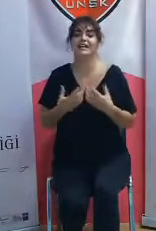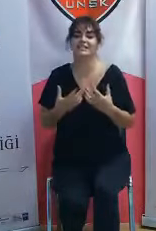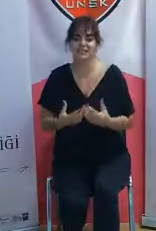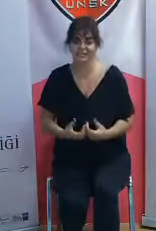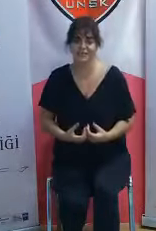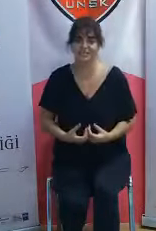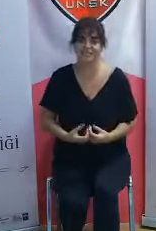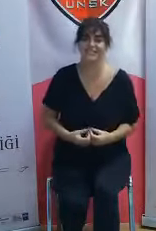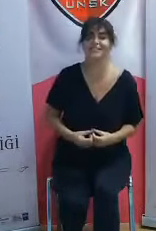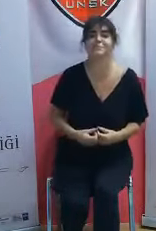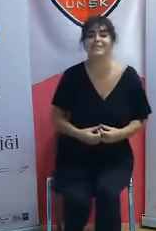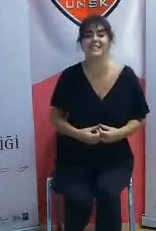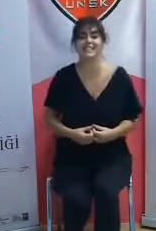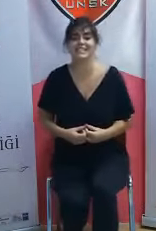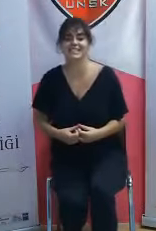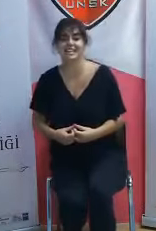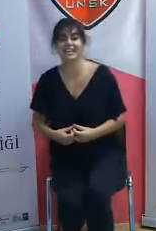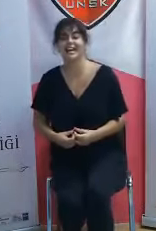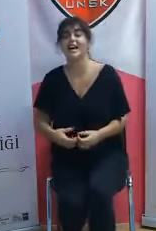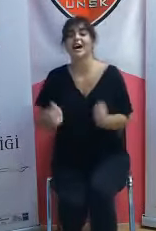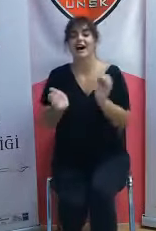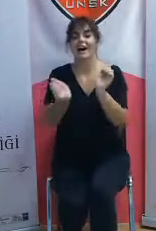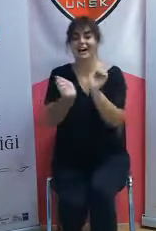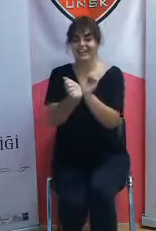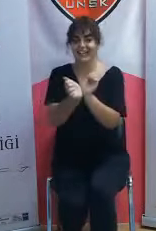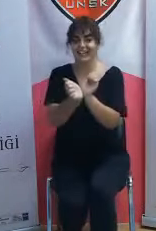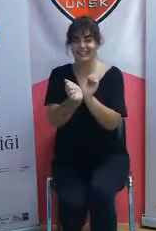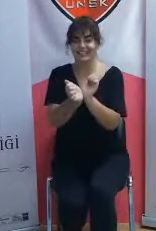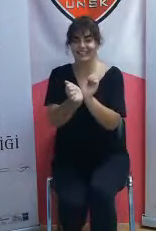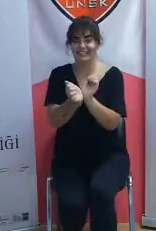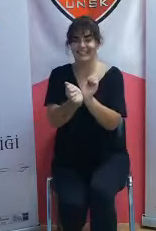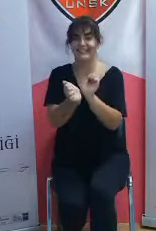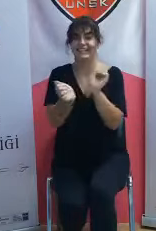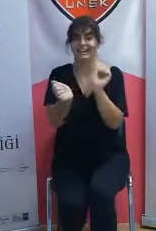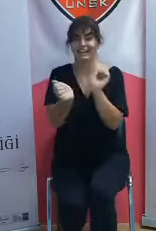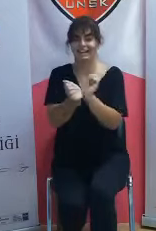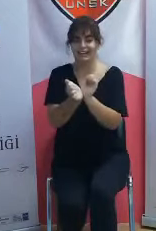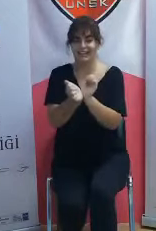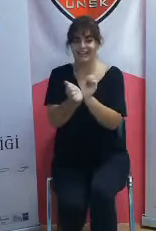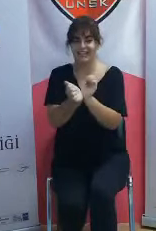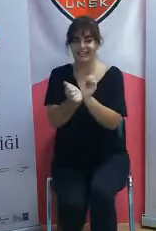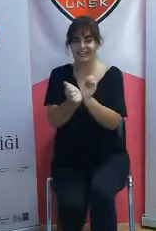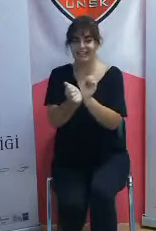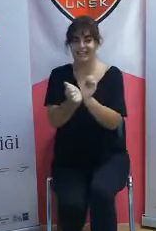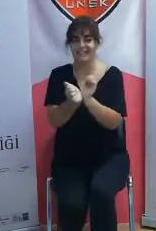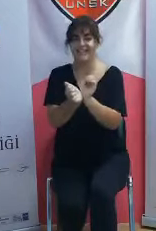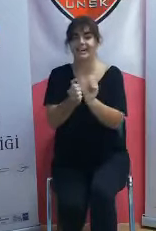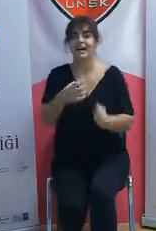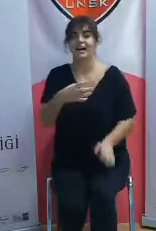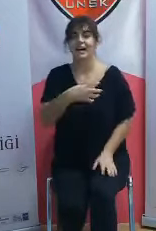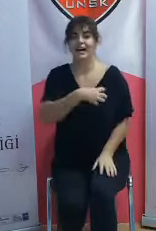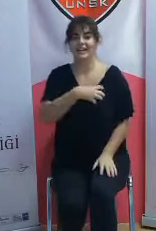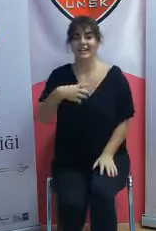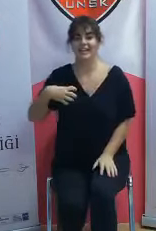rahat anlatabilirsiniz mimiklerinize de. Aile. Aile. Aile.